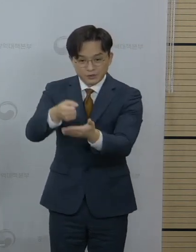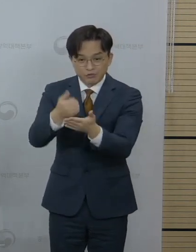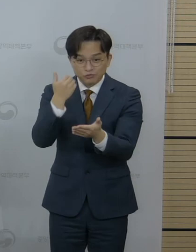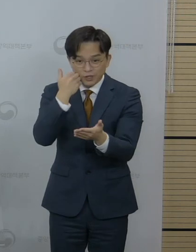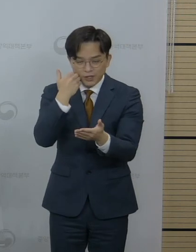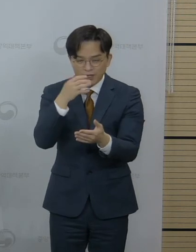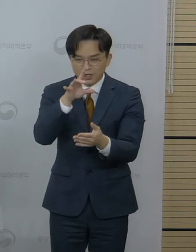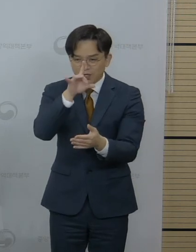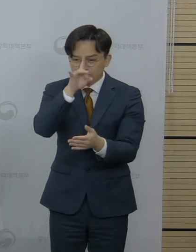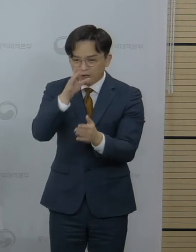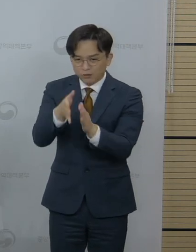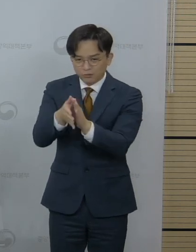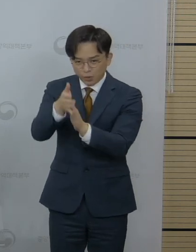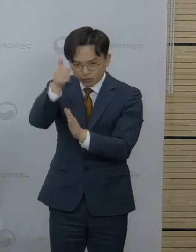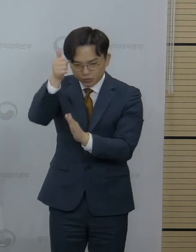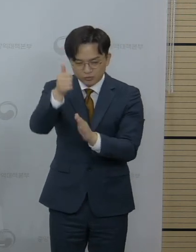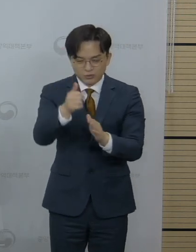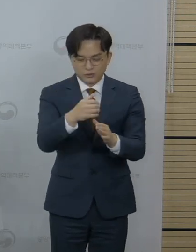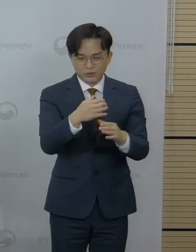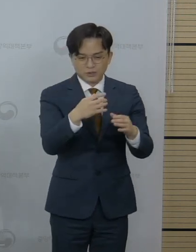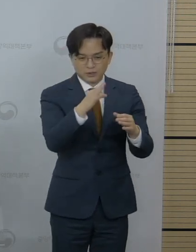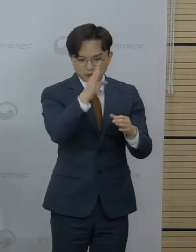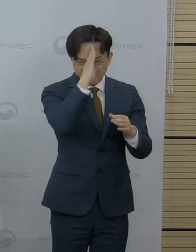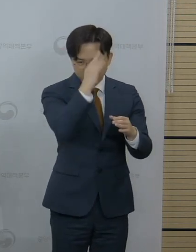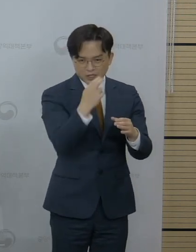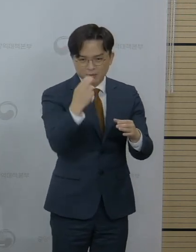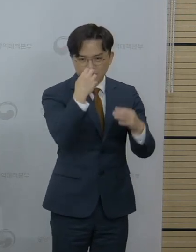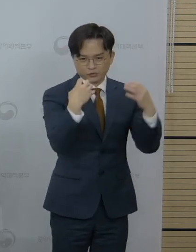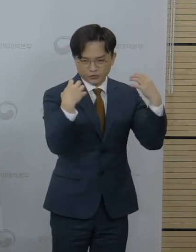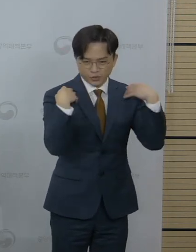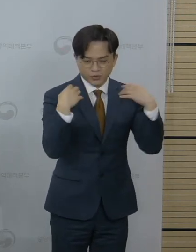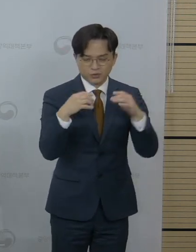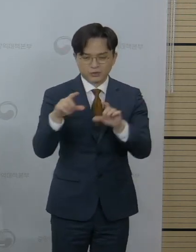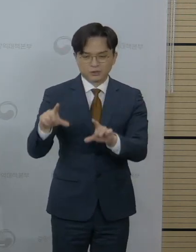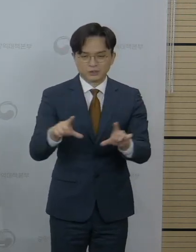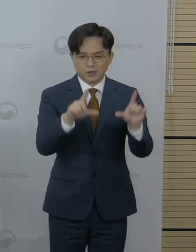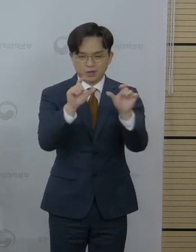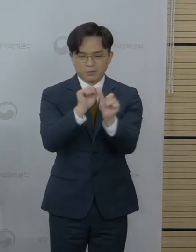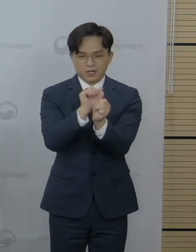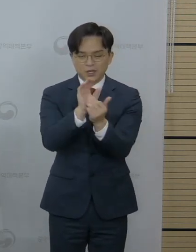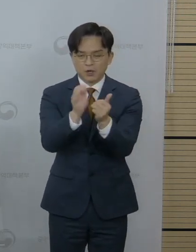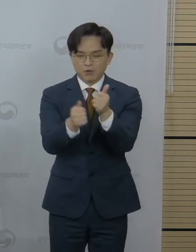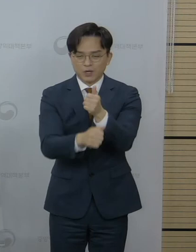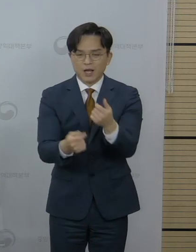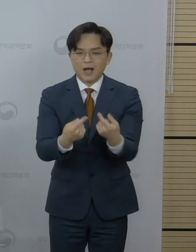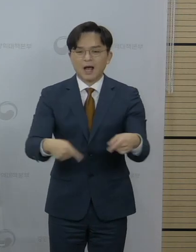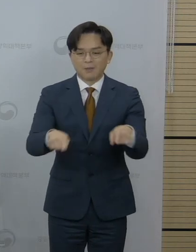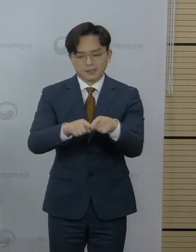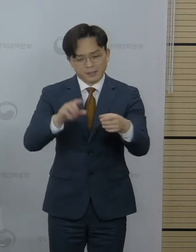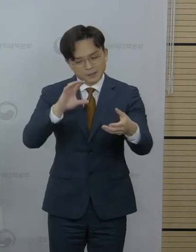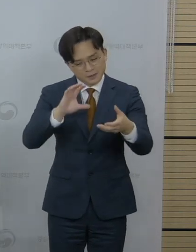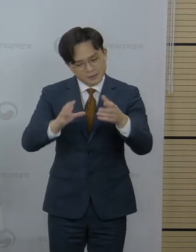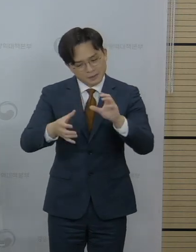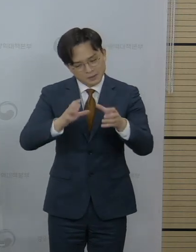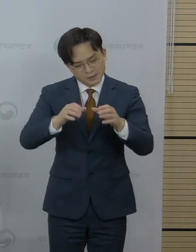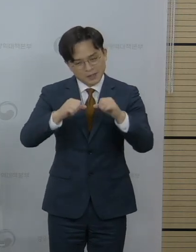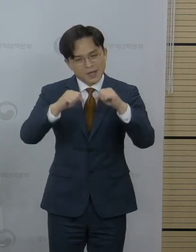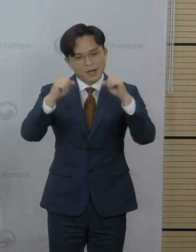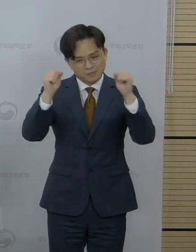하고 있습니다만 좀더 상세한 이유에 대해서는 확인을 하고 말씀을 드리도록 하겠습니다.